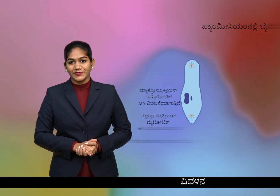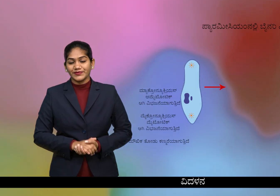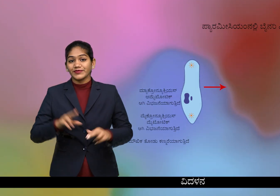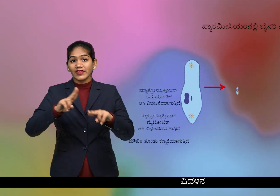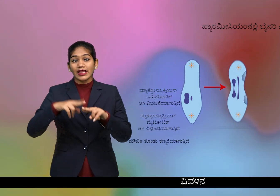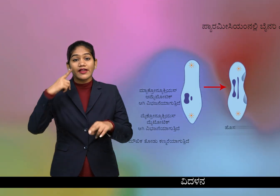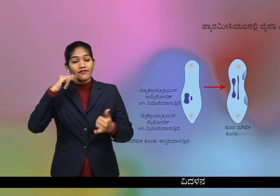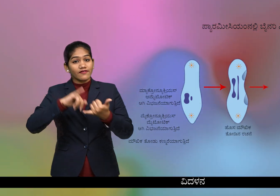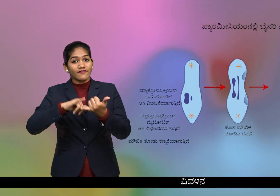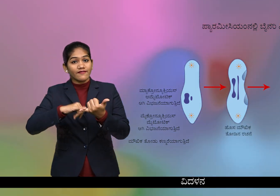ವಿದಳನ,